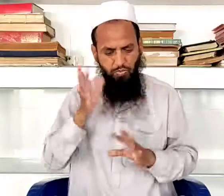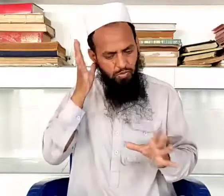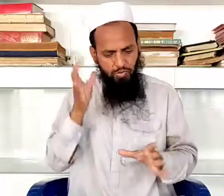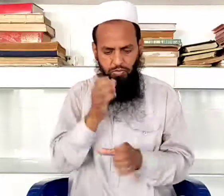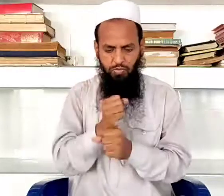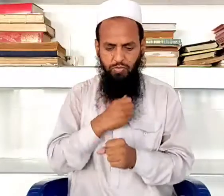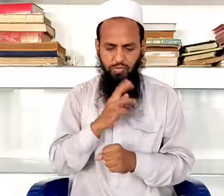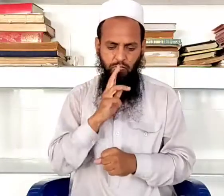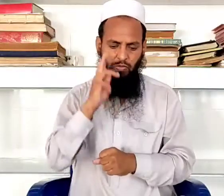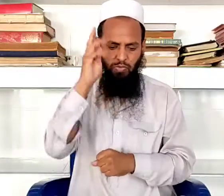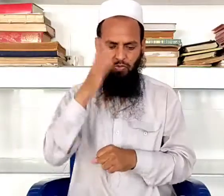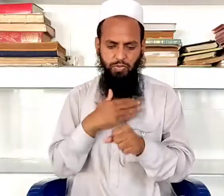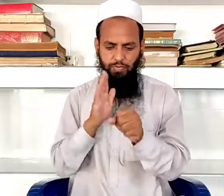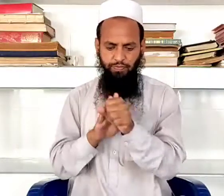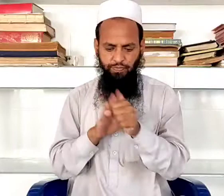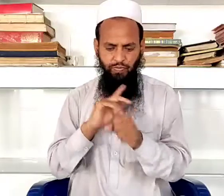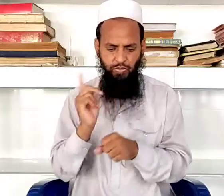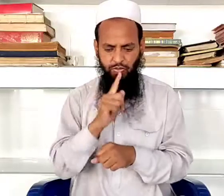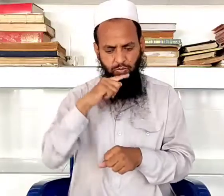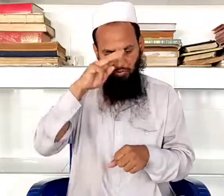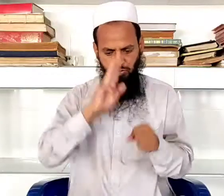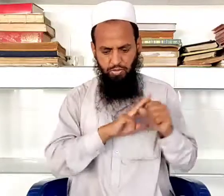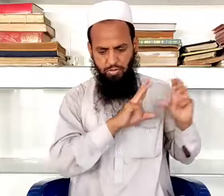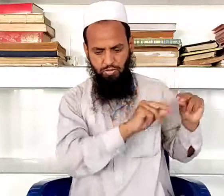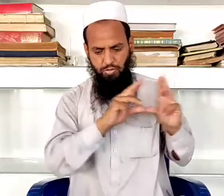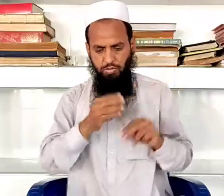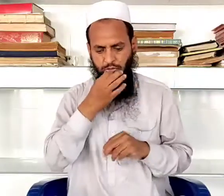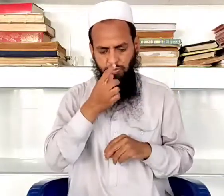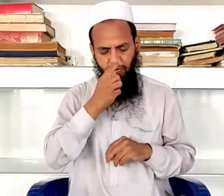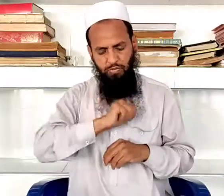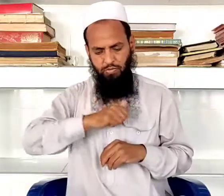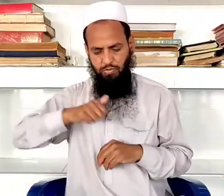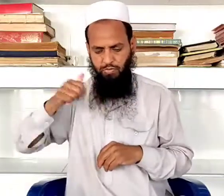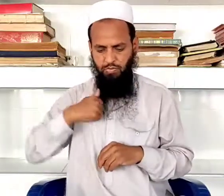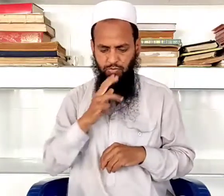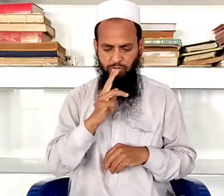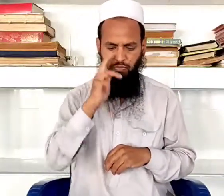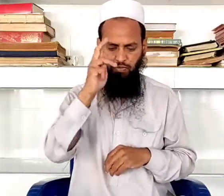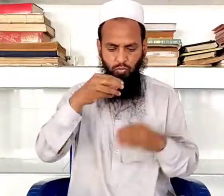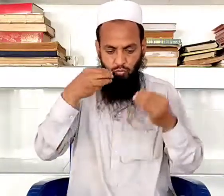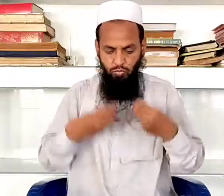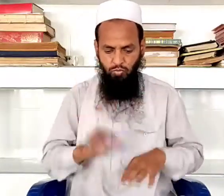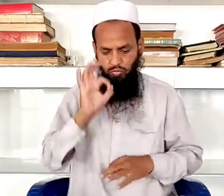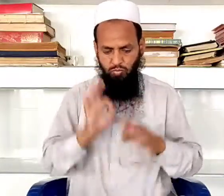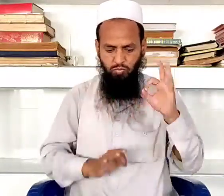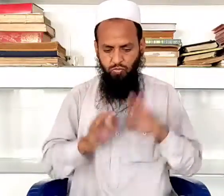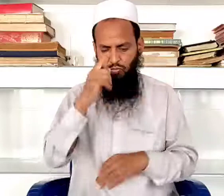اللهم اهدر من خلق في سيدنا محمد صلى الله عليه وسلم لا تجعلنا منهم سبحان ربك رب